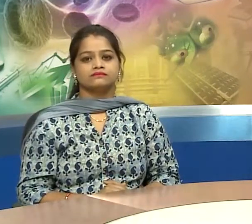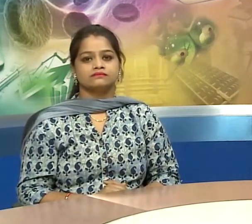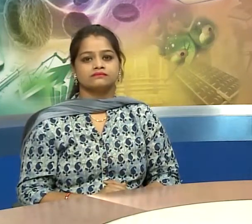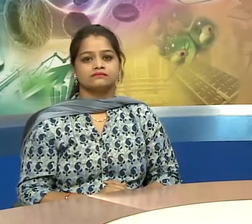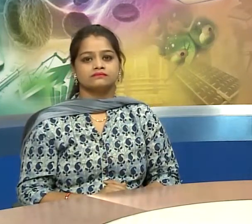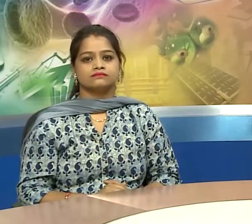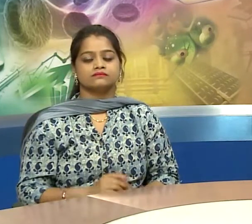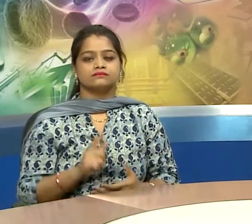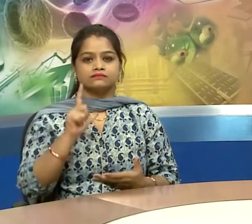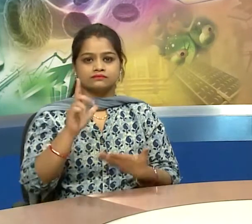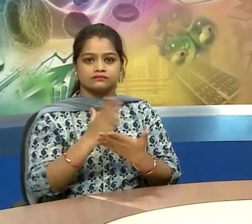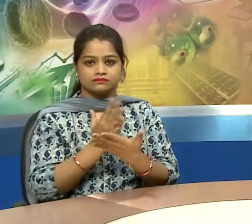पाठ 7।